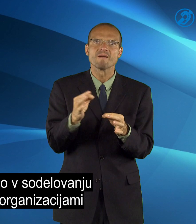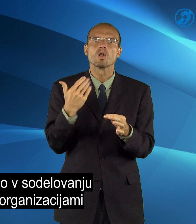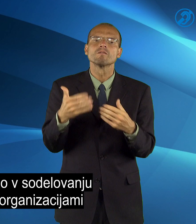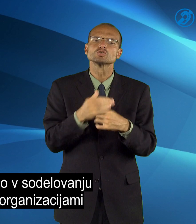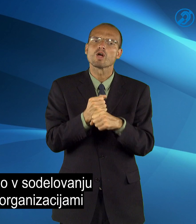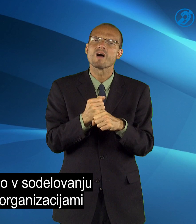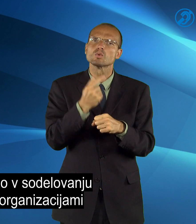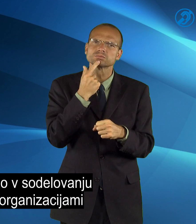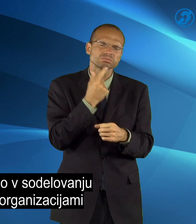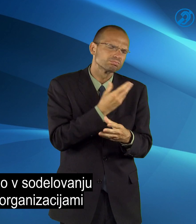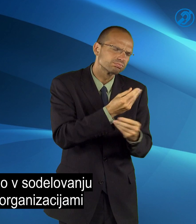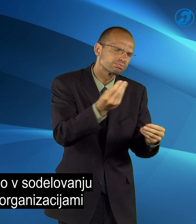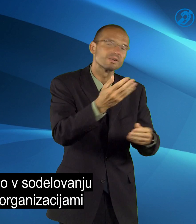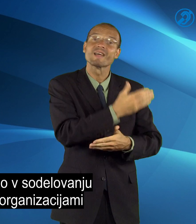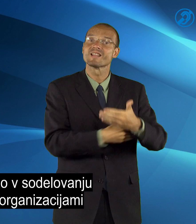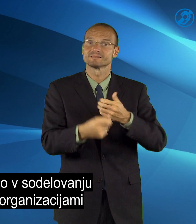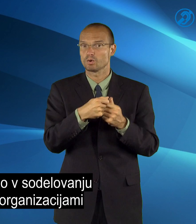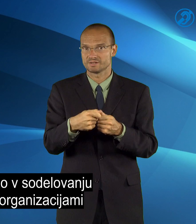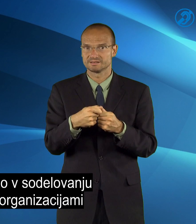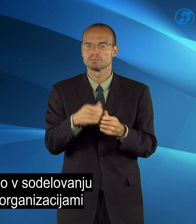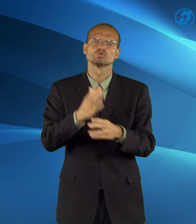z invalidskimi organizacijami že pred leti.